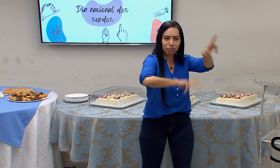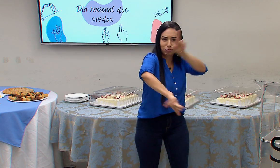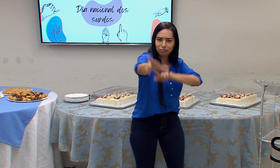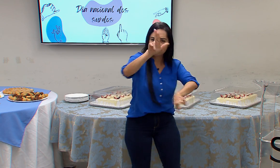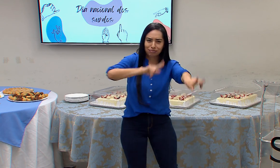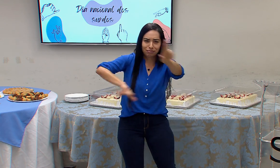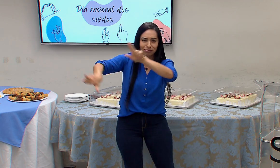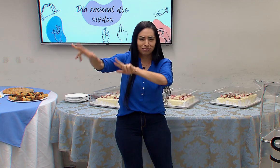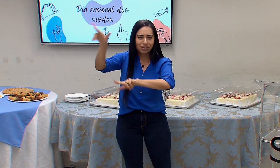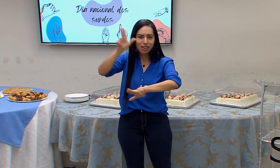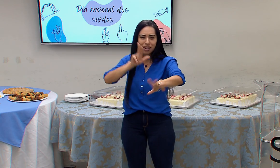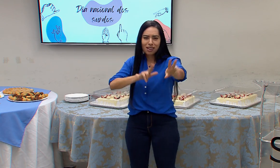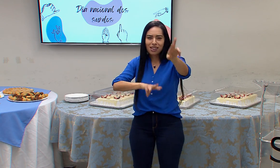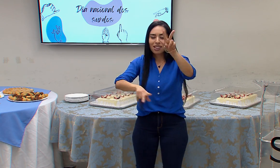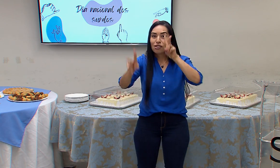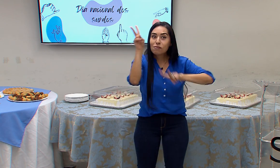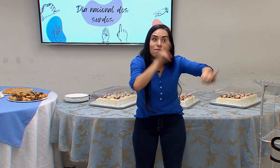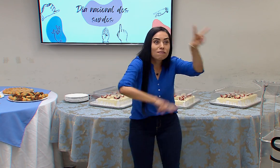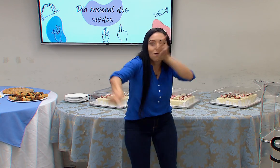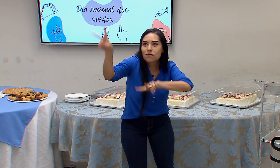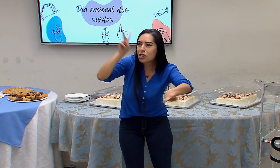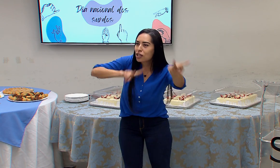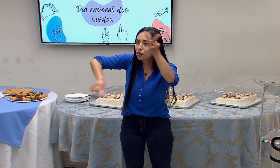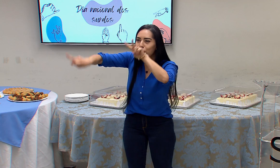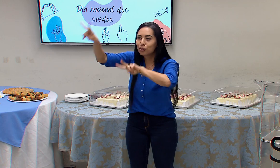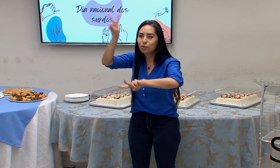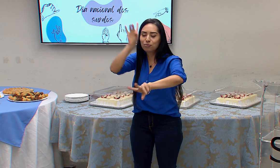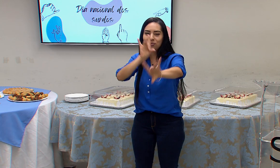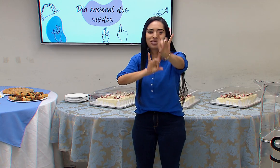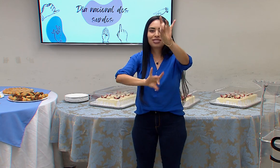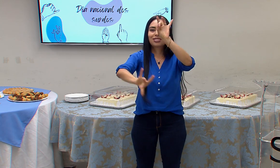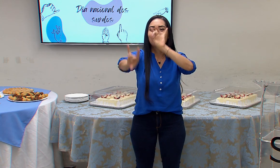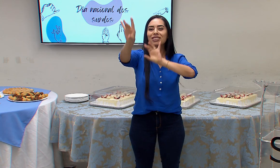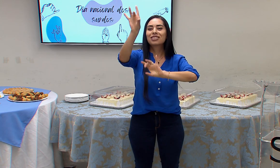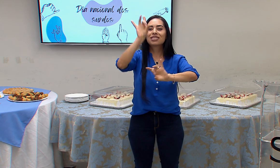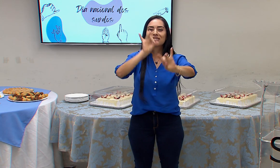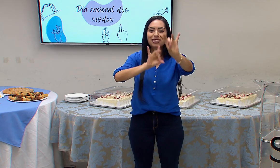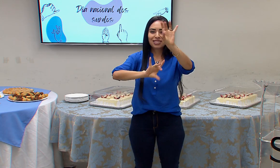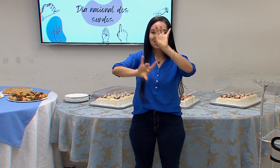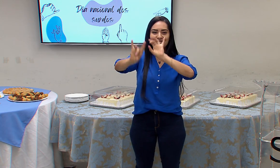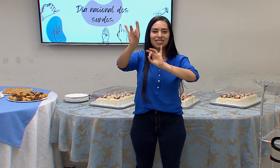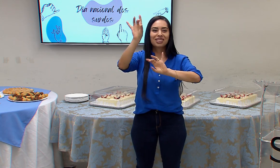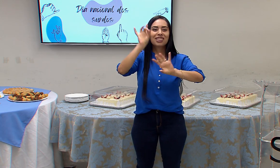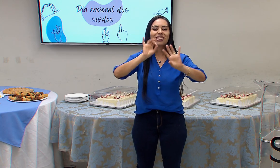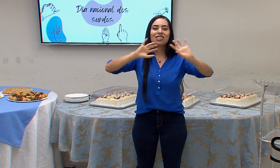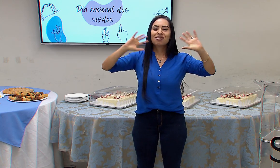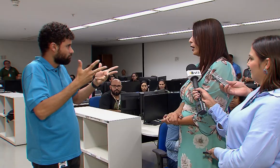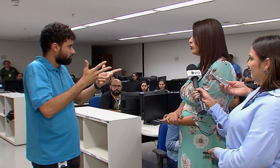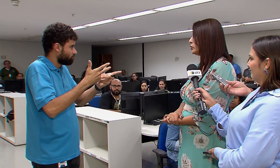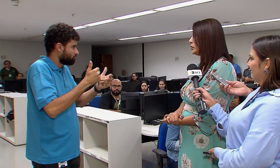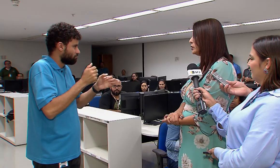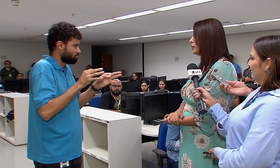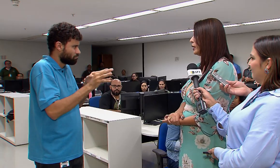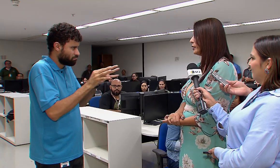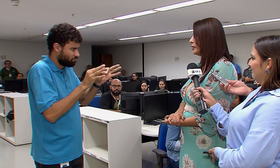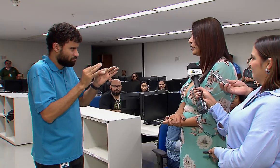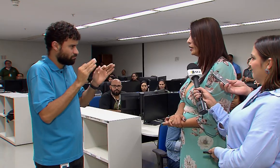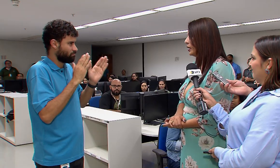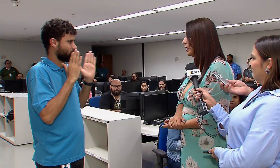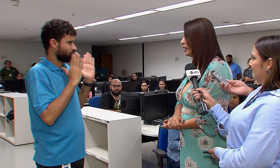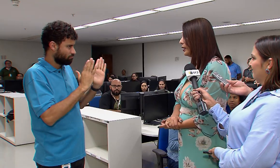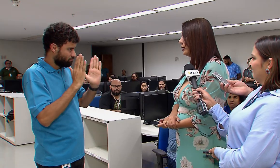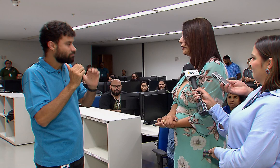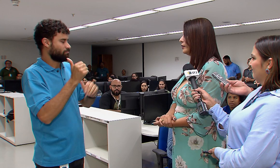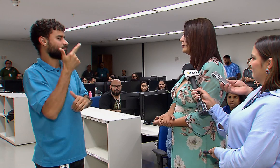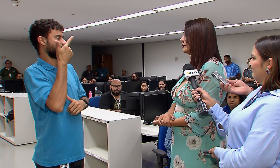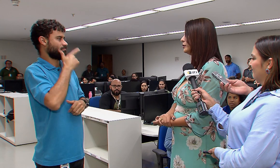Esta língua visual, espacial, eu quero aprender. O Francisco está